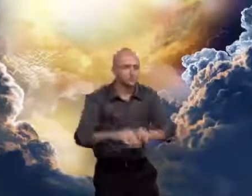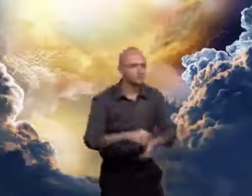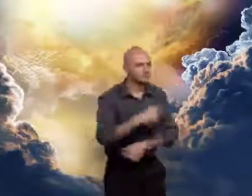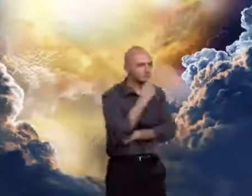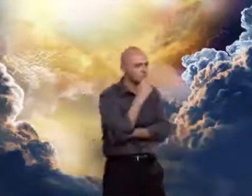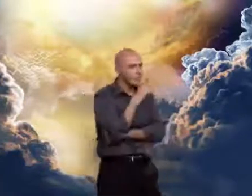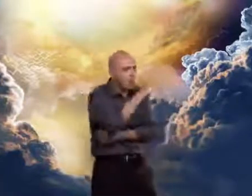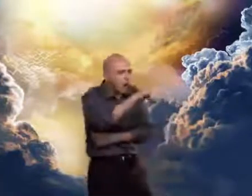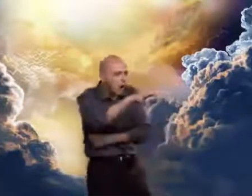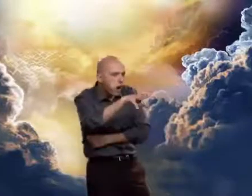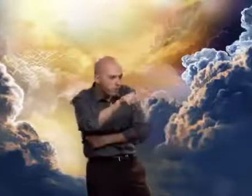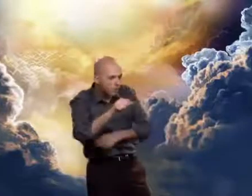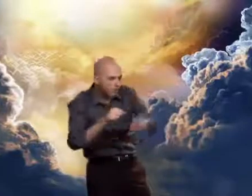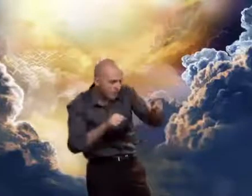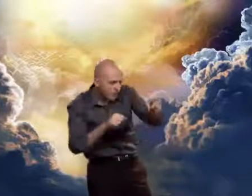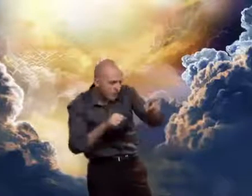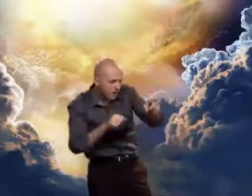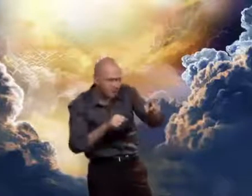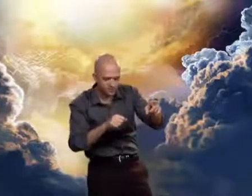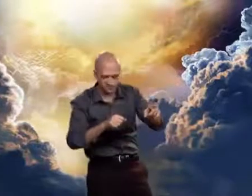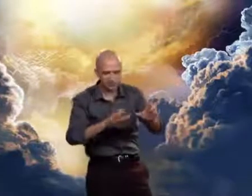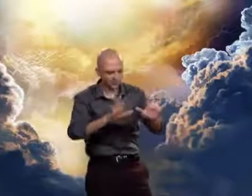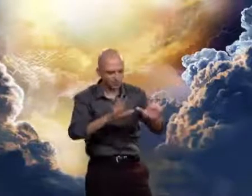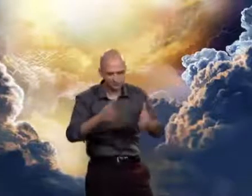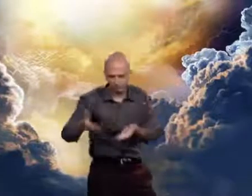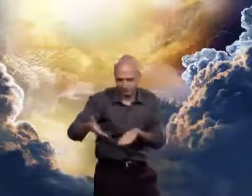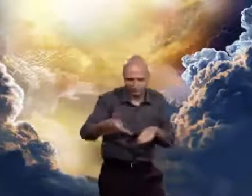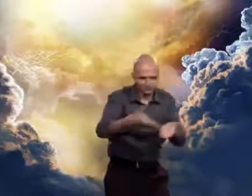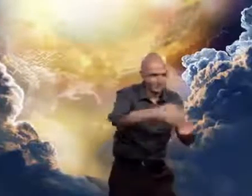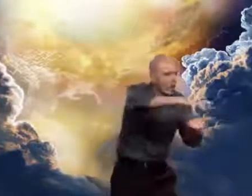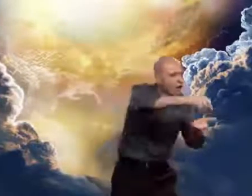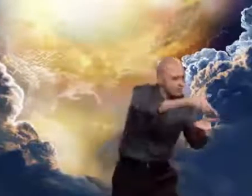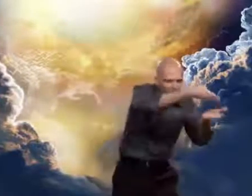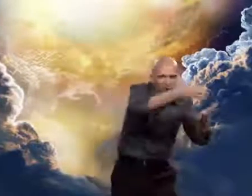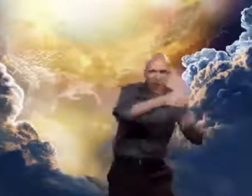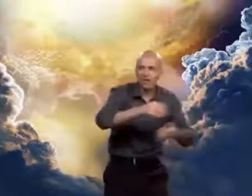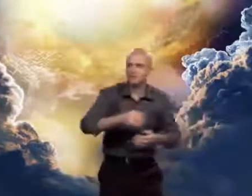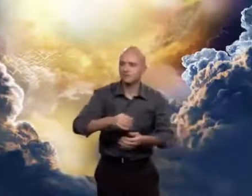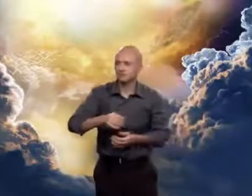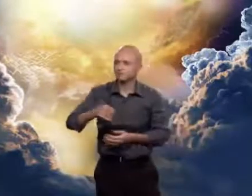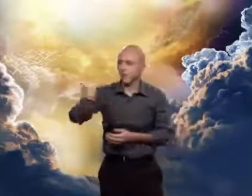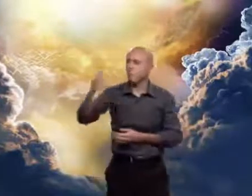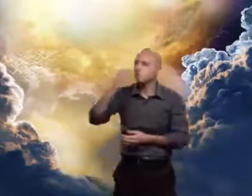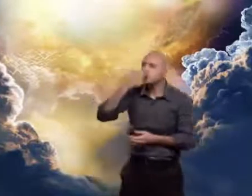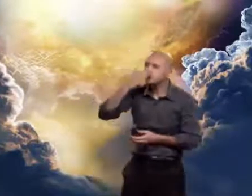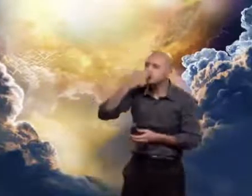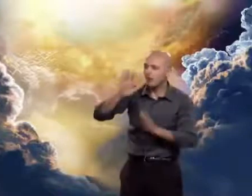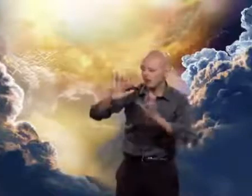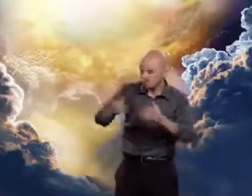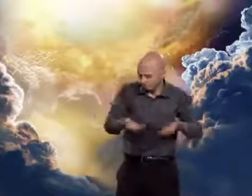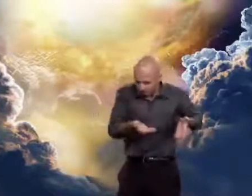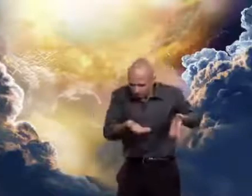percebido. Apesar disso, poucos têm uma compreensão correta sobre o poder do espiritualismo. Muitos se aproximam